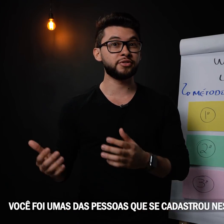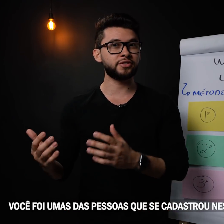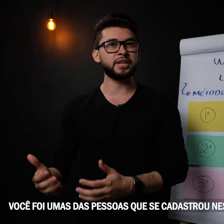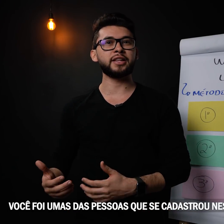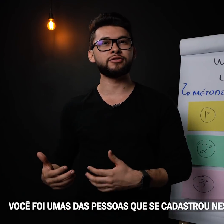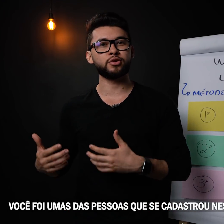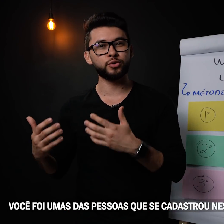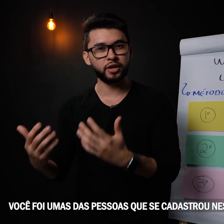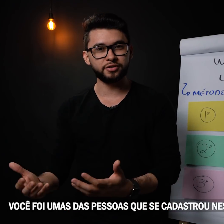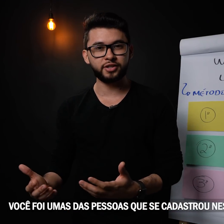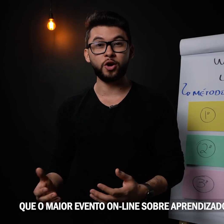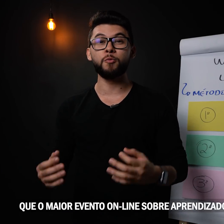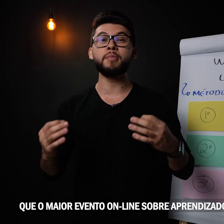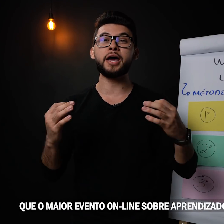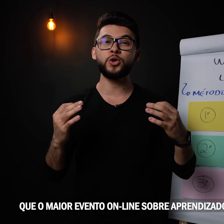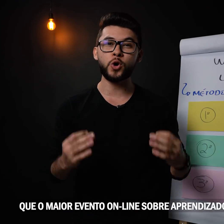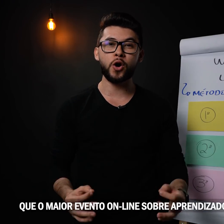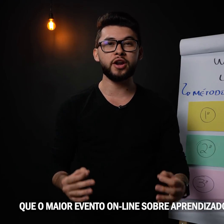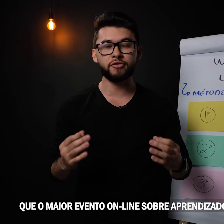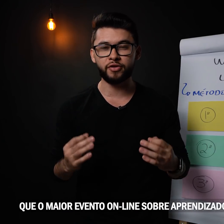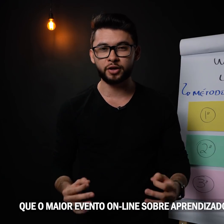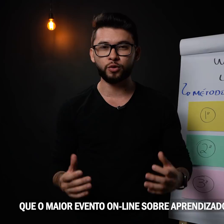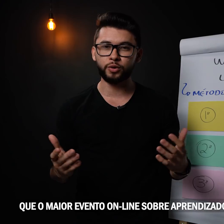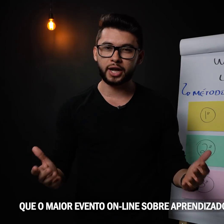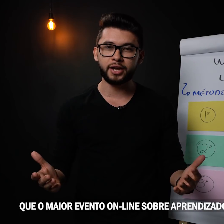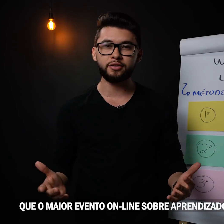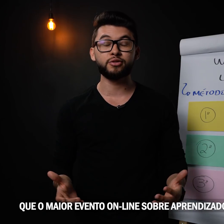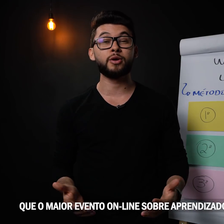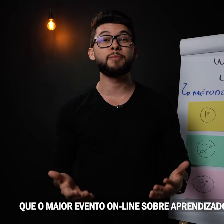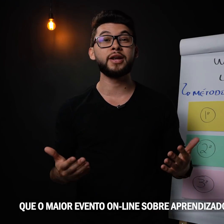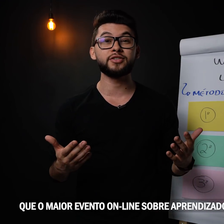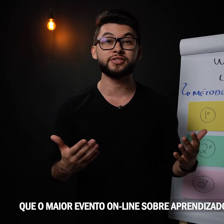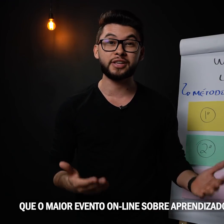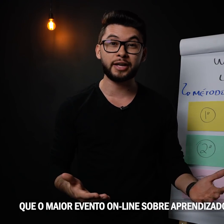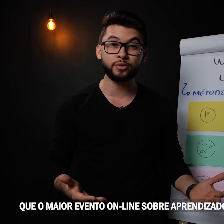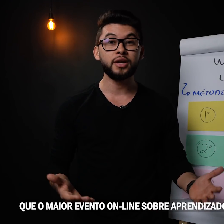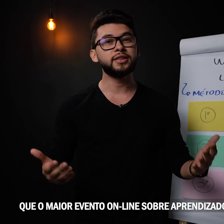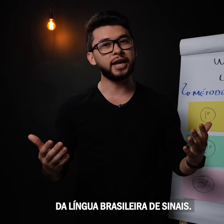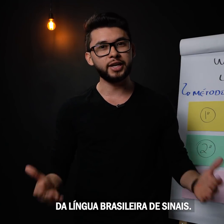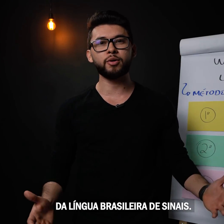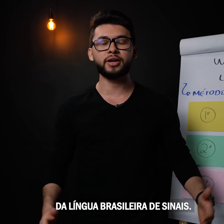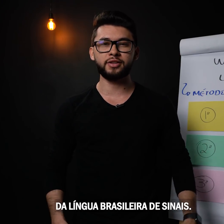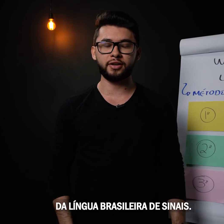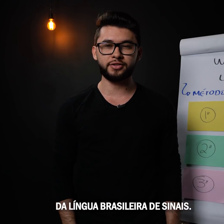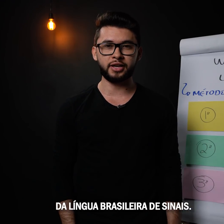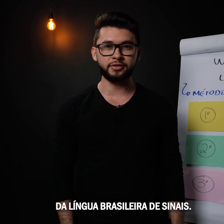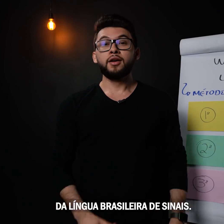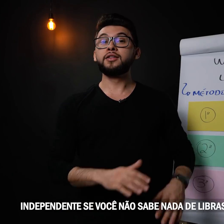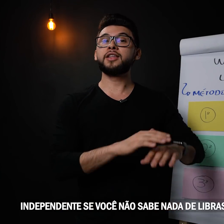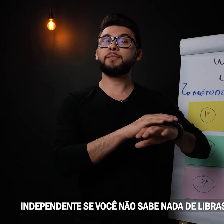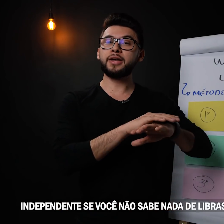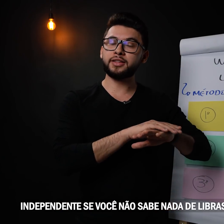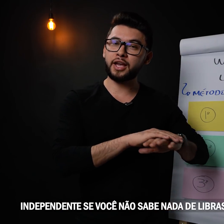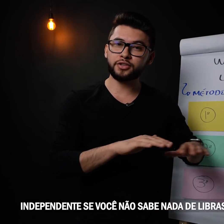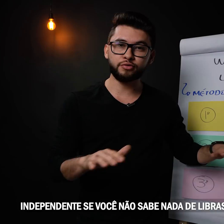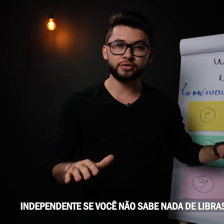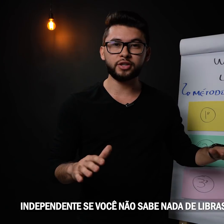se cadastrou nesse, que é o maior evento online sobre o aprendizado da língua brasileira de sinais. Independente se você não